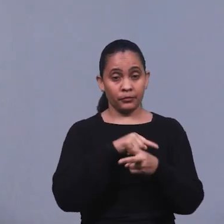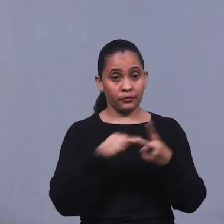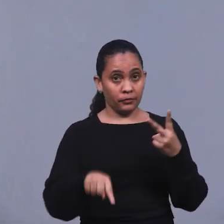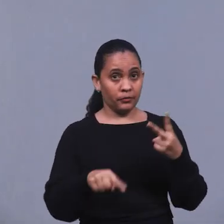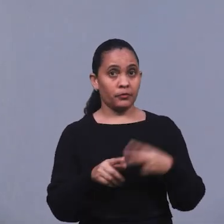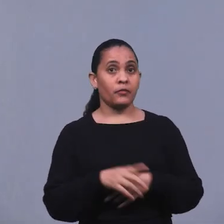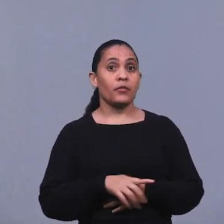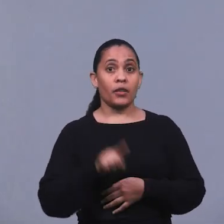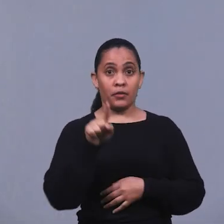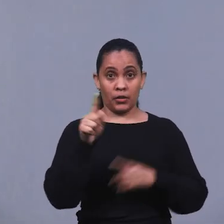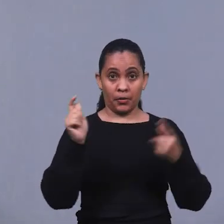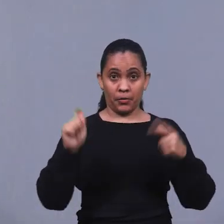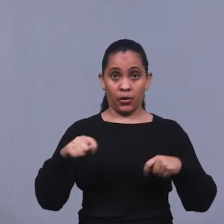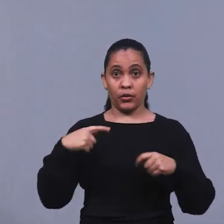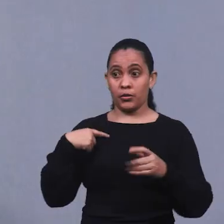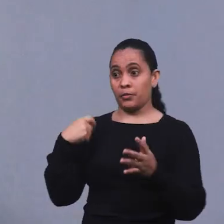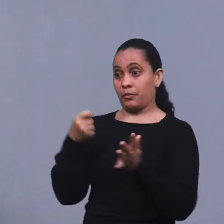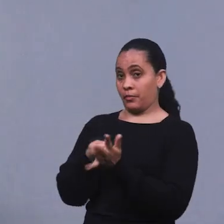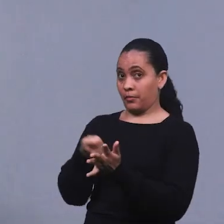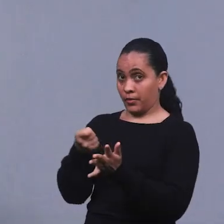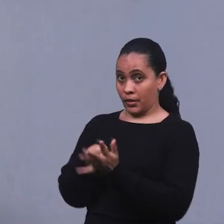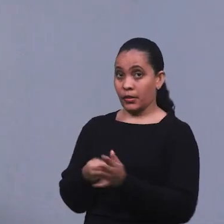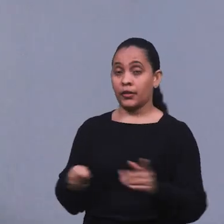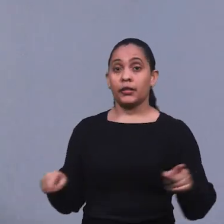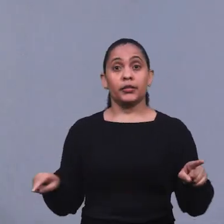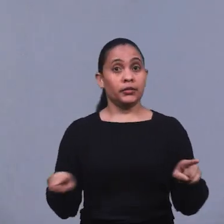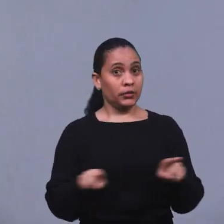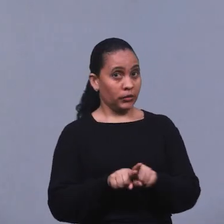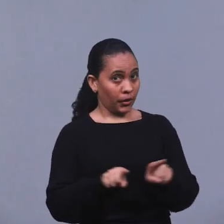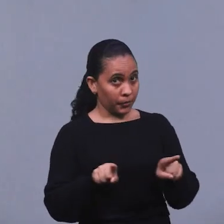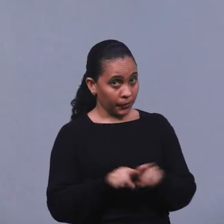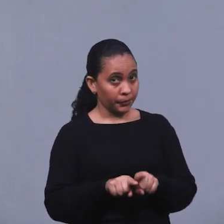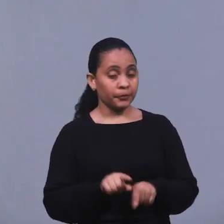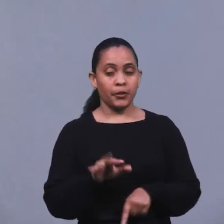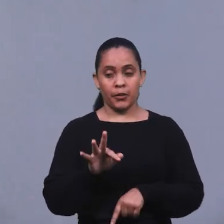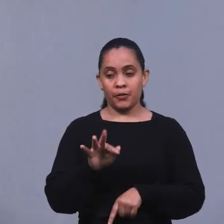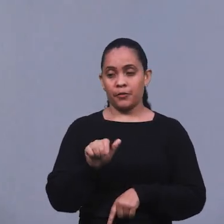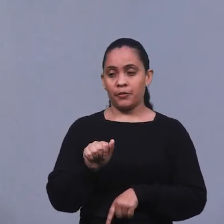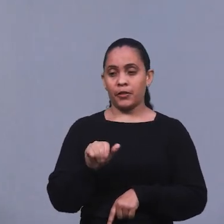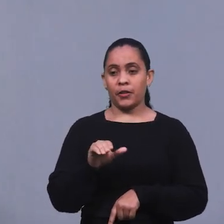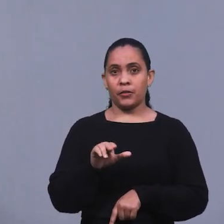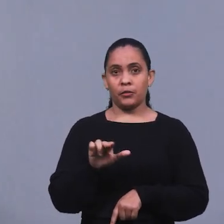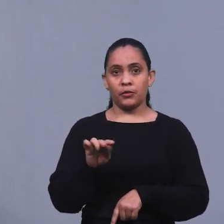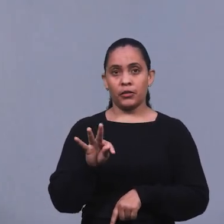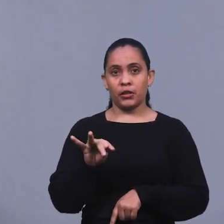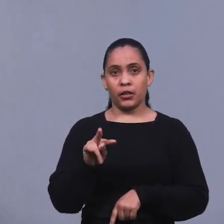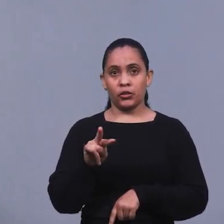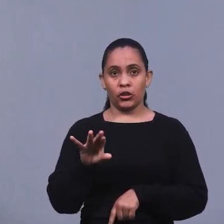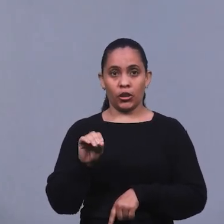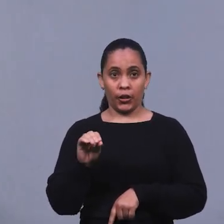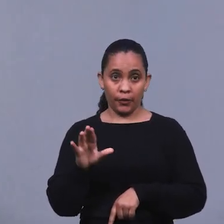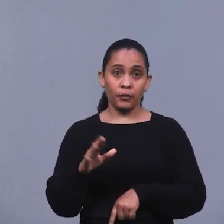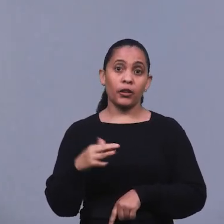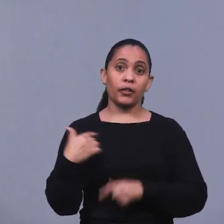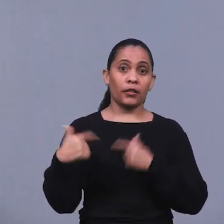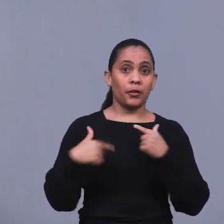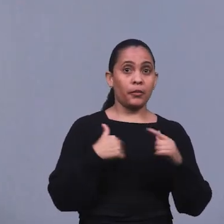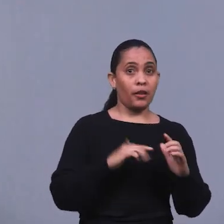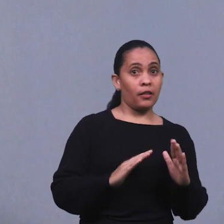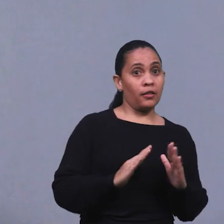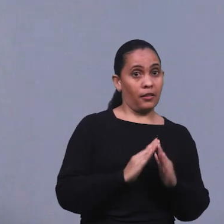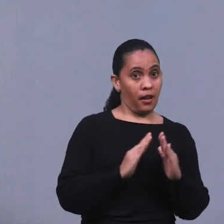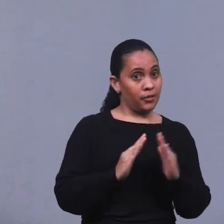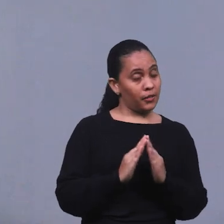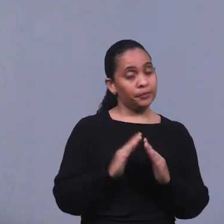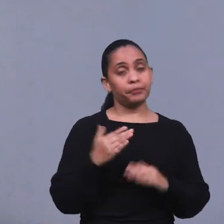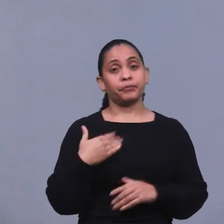salários. Você pode contribuir sendo dona de casa também, como facultativo, mas facultativo dona de casa, com uma alíquota reduzida,